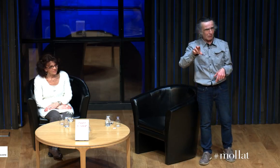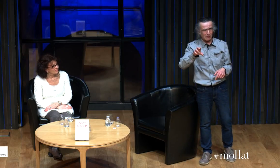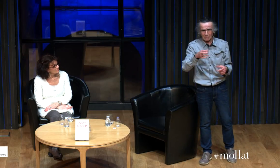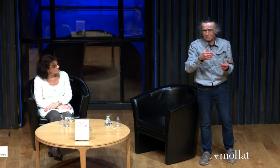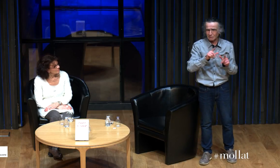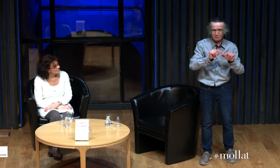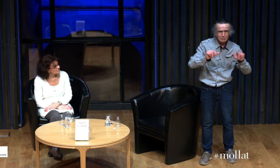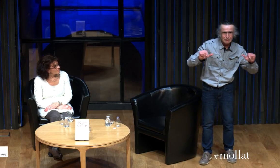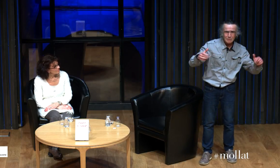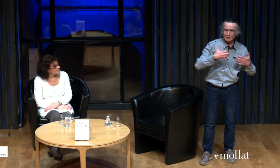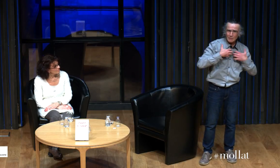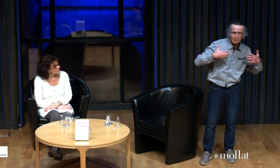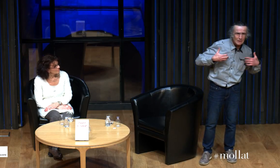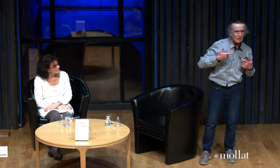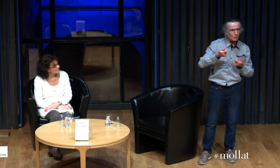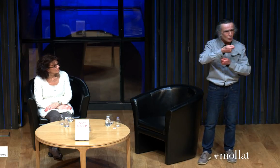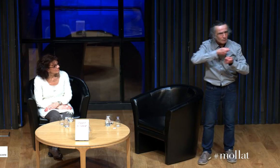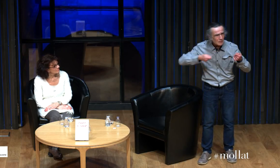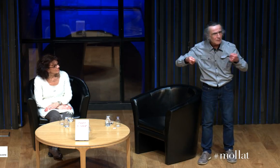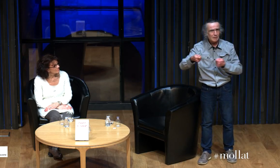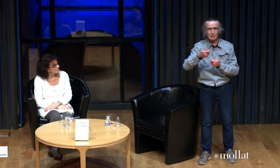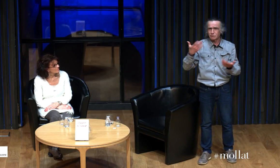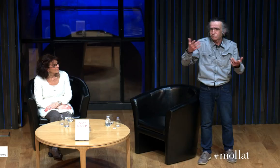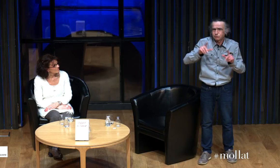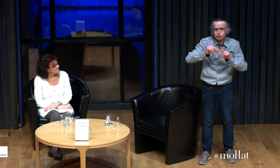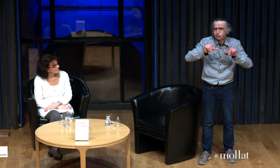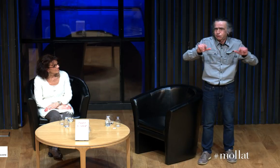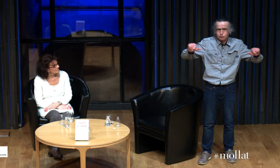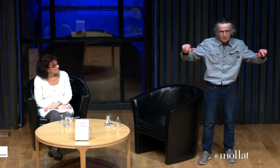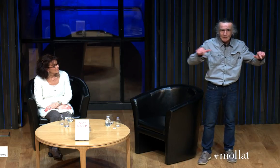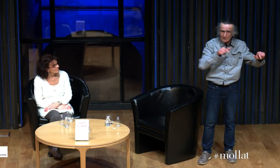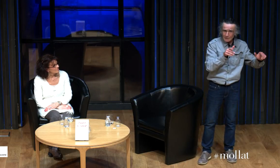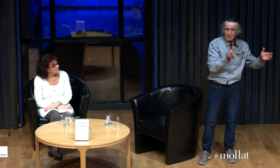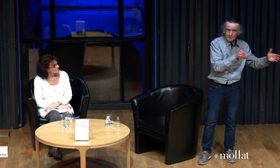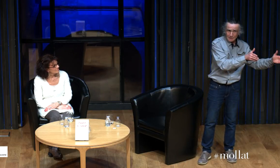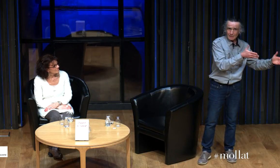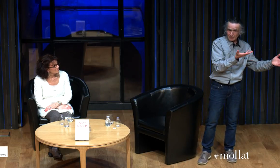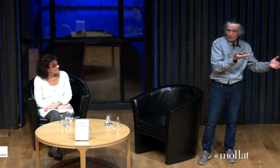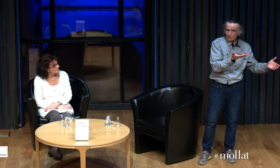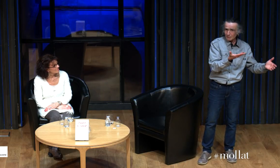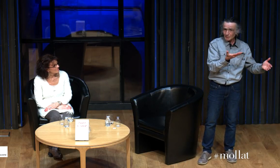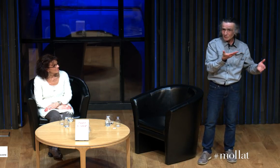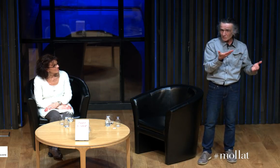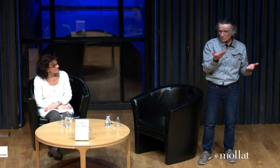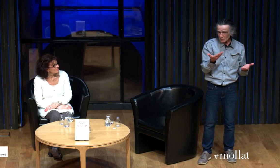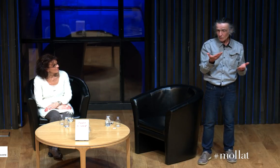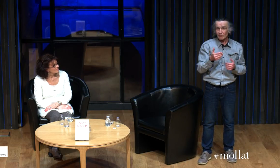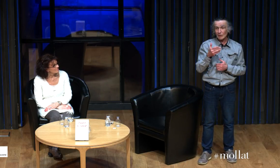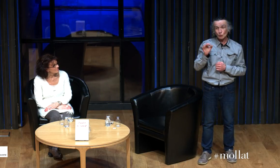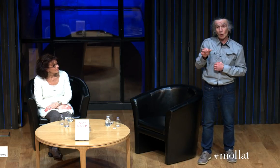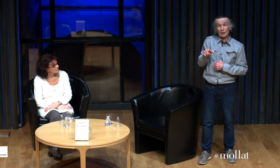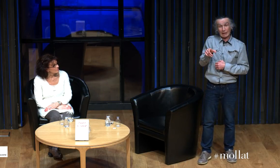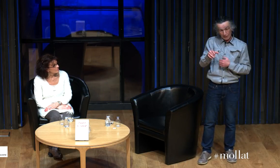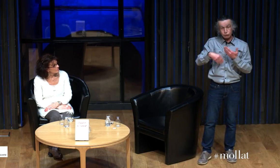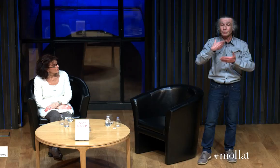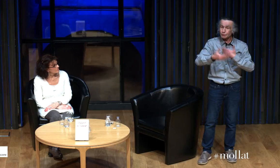diplômés. Certains devenaient médecins, d'autres scientifiques. Il y avait des commerçants. Enfin, tout un tas de métiers